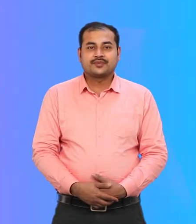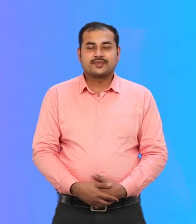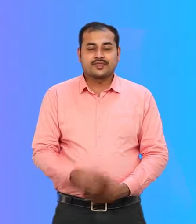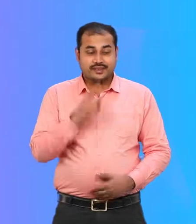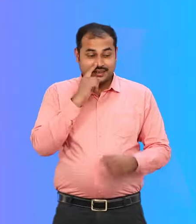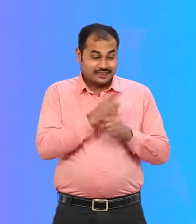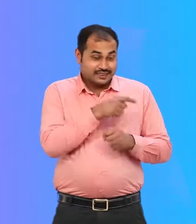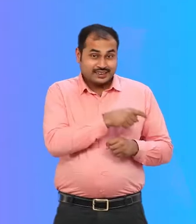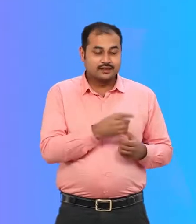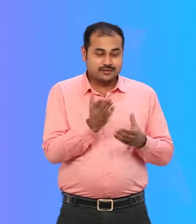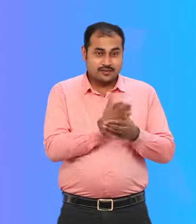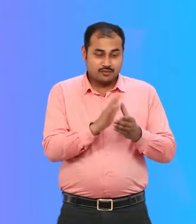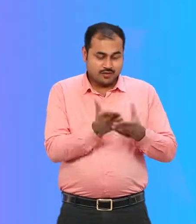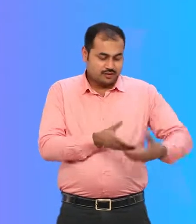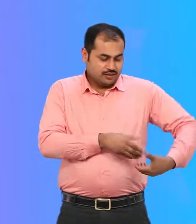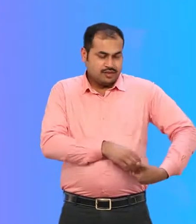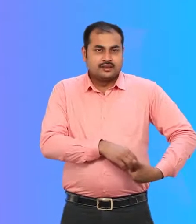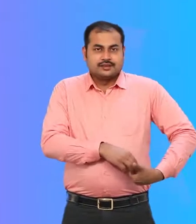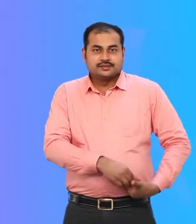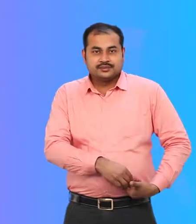ओ मैडम के हाथ में एक किताब है